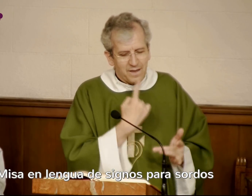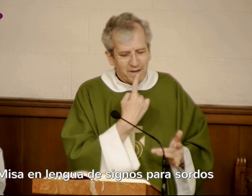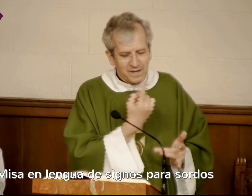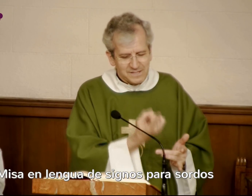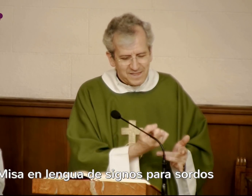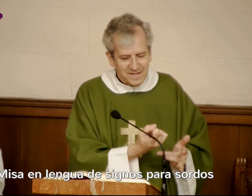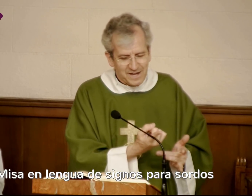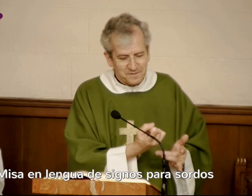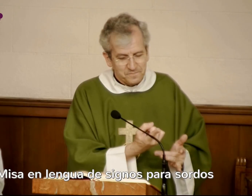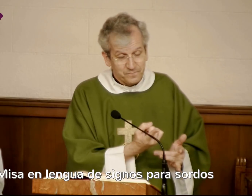Y les decía: